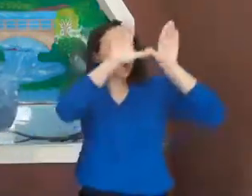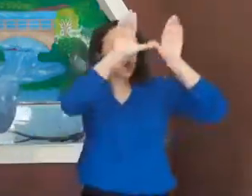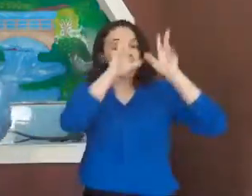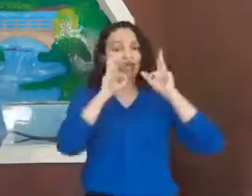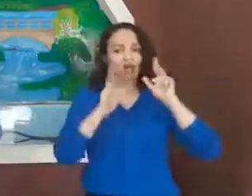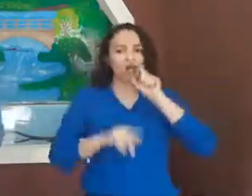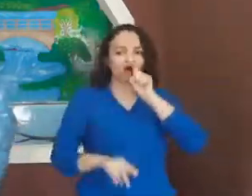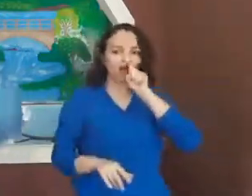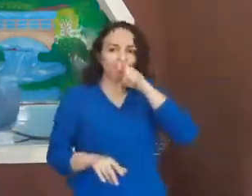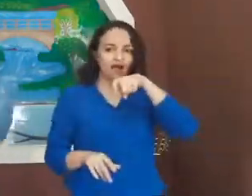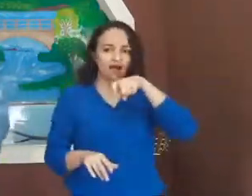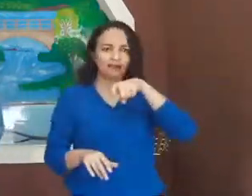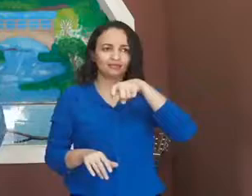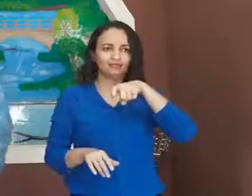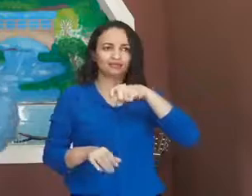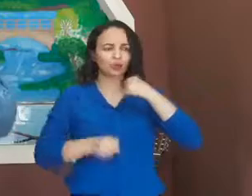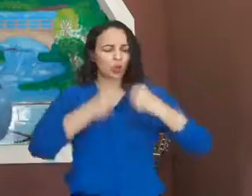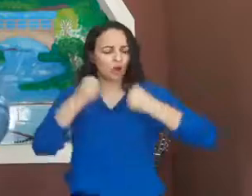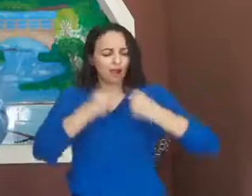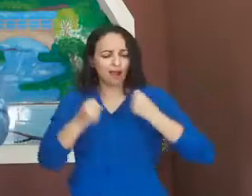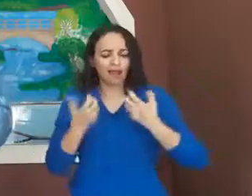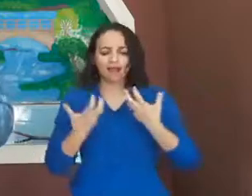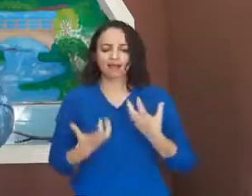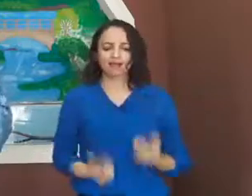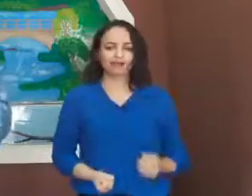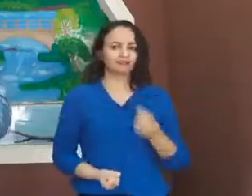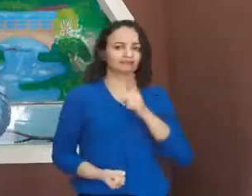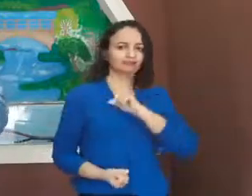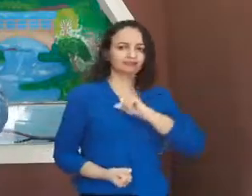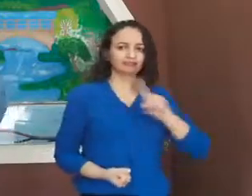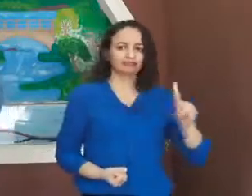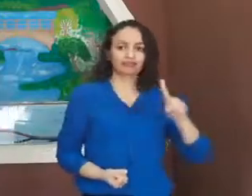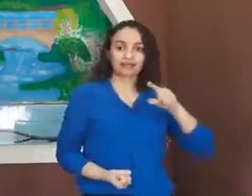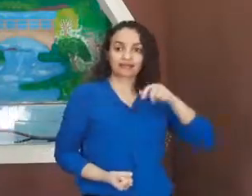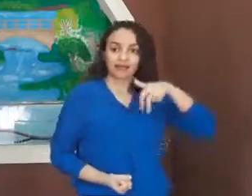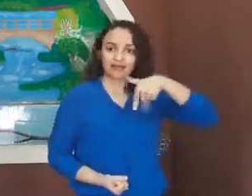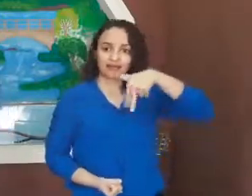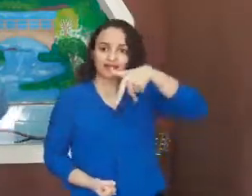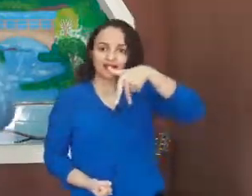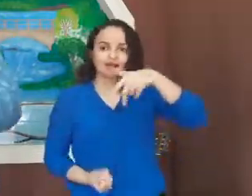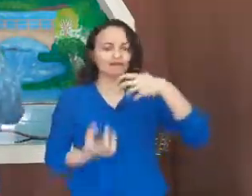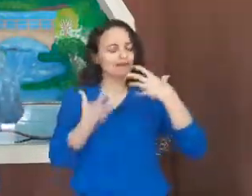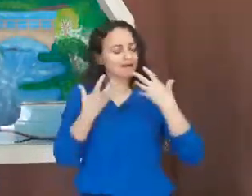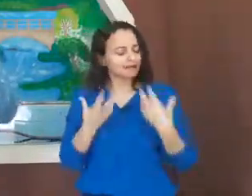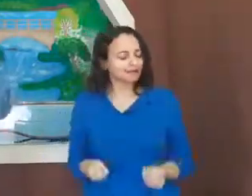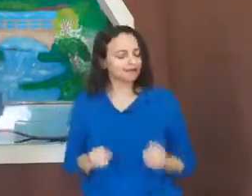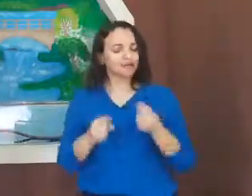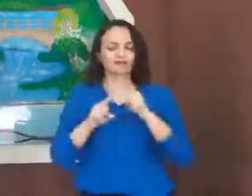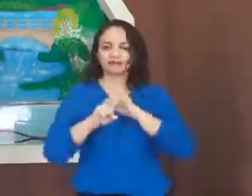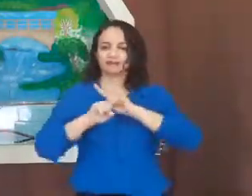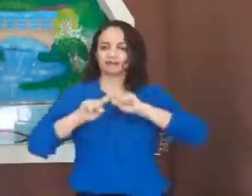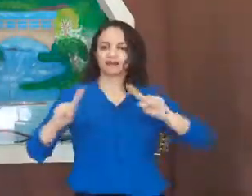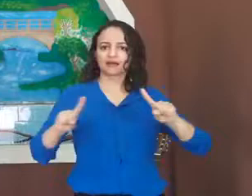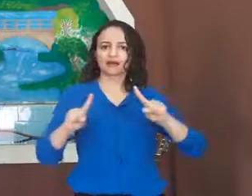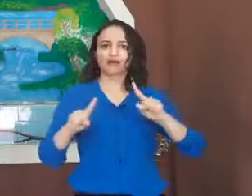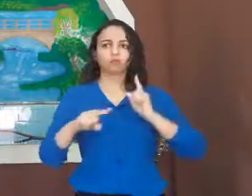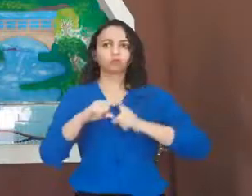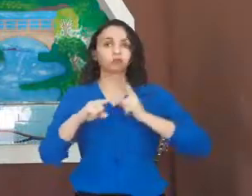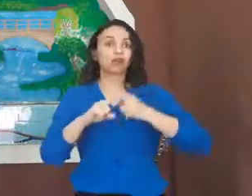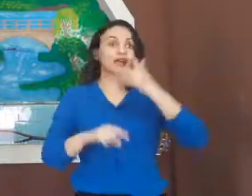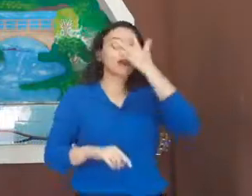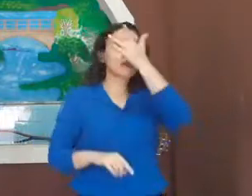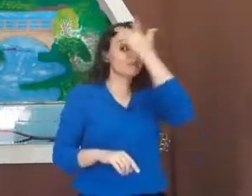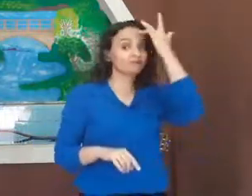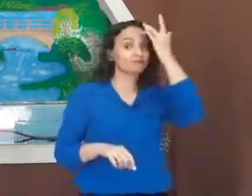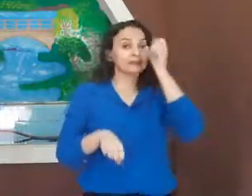se cansarão, caminharão e não se fatigarão. Ou seja, quem espera no Senhor está